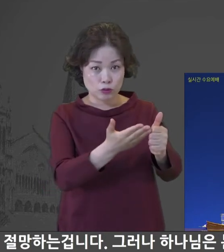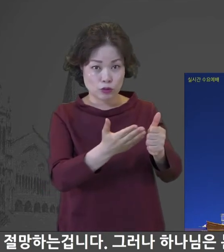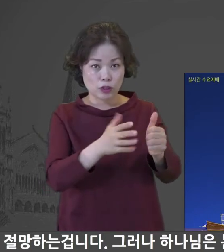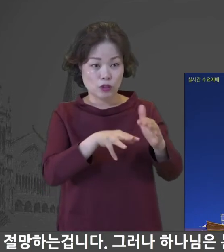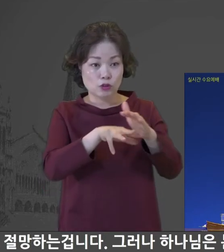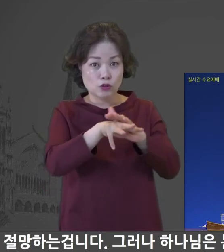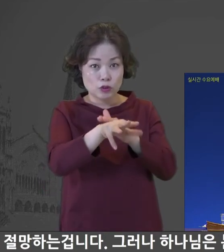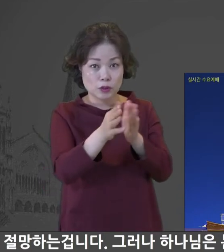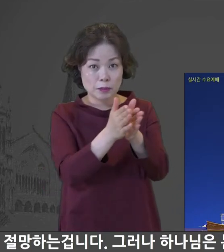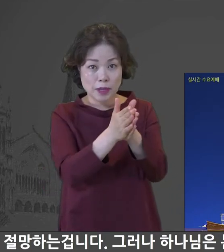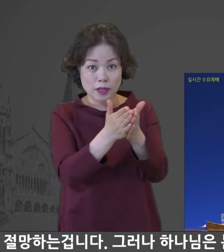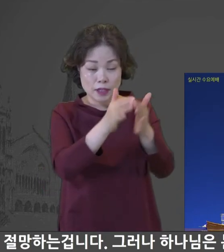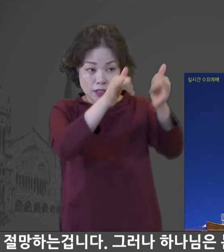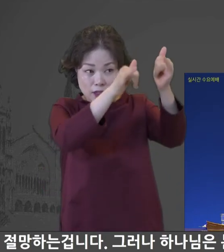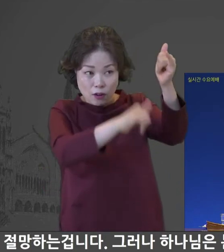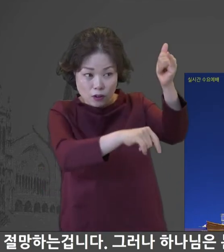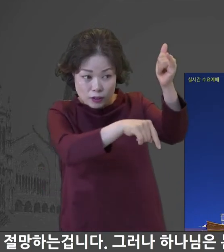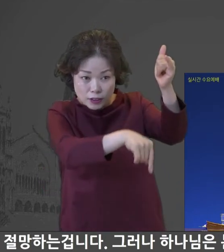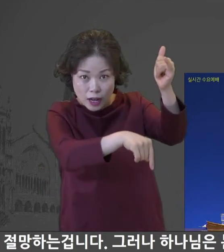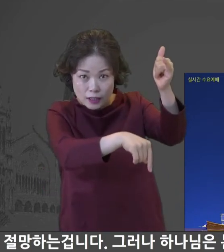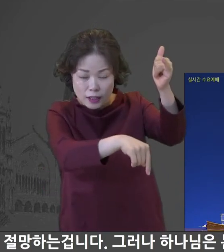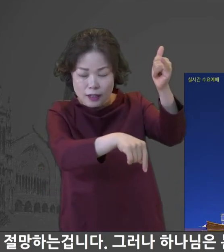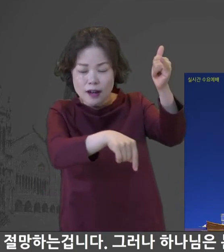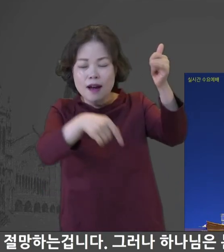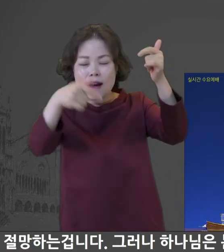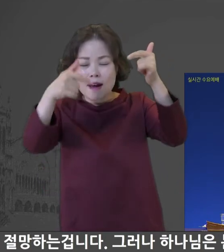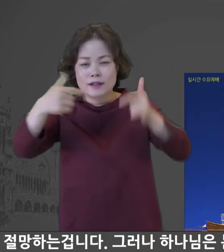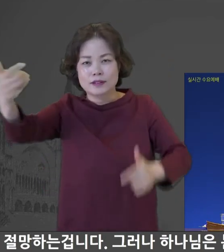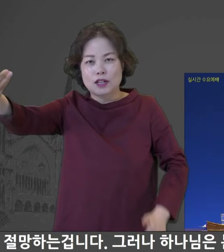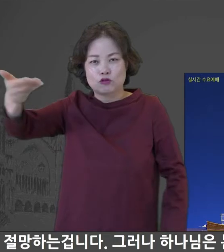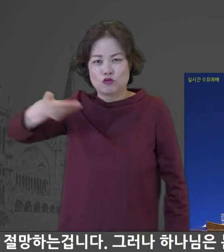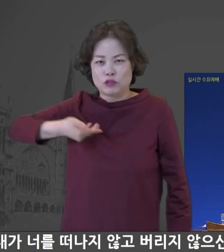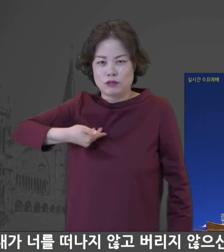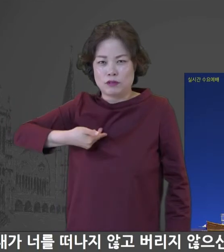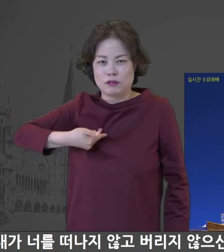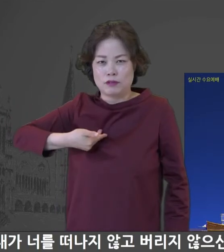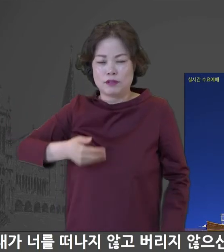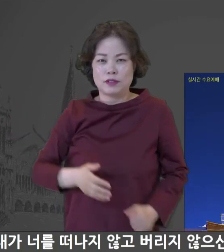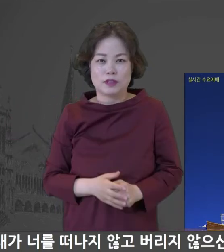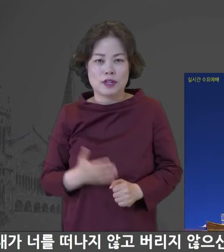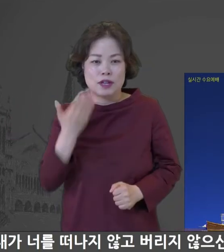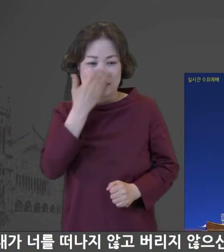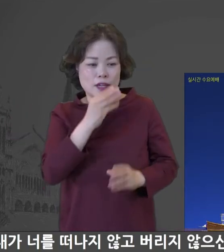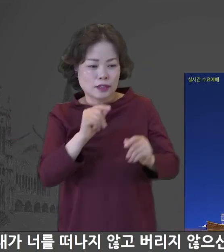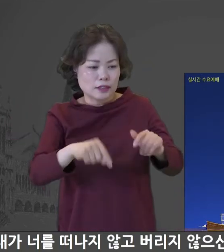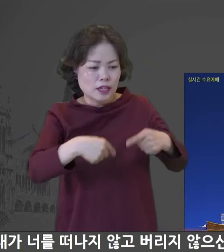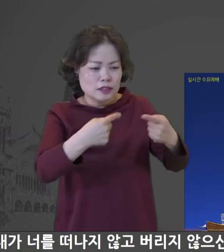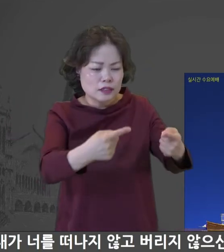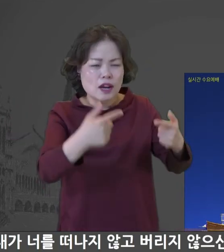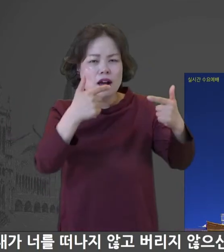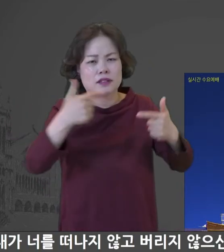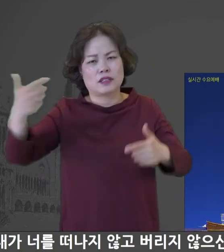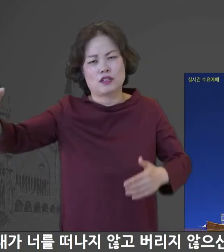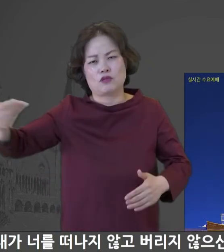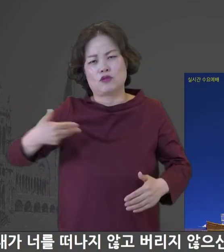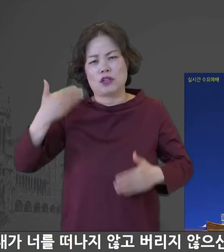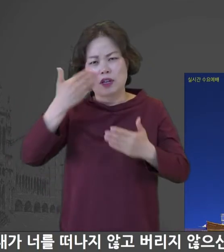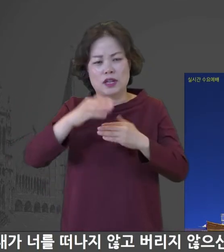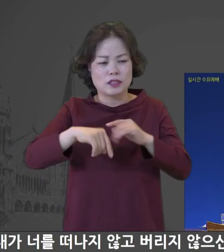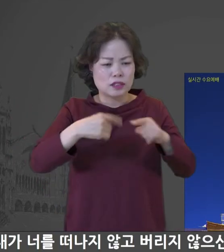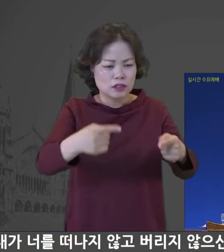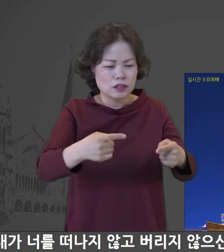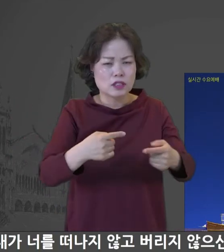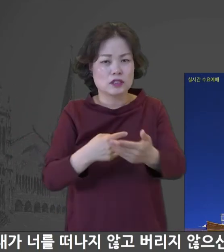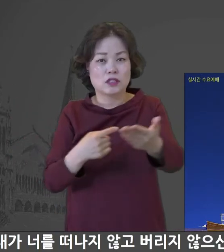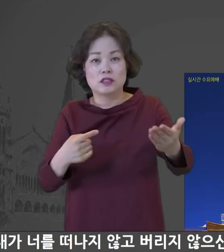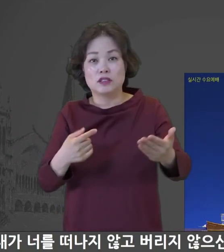역사 속에서 이 말씀을 항상 주셨습니다. 가나안에 들어가기까지 항상 주셨고, 가나안에 들어가서도